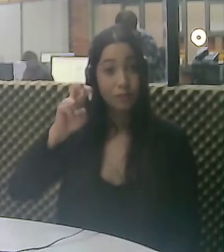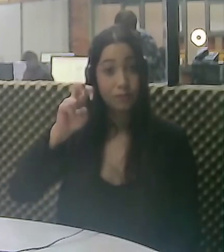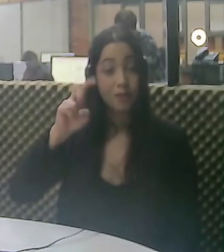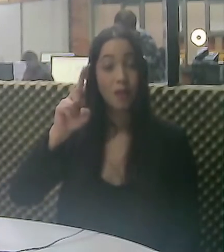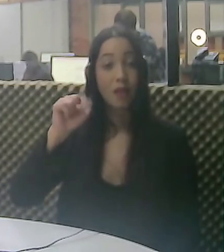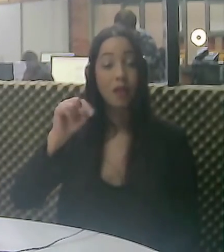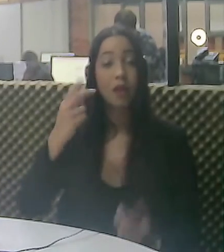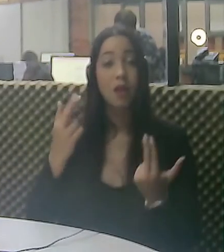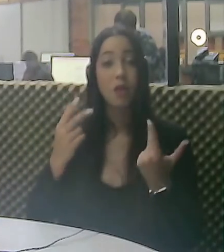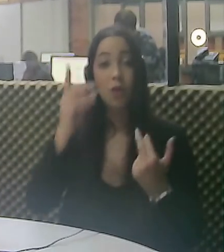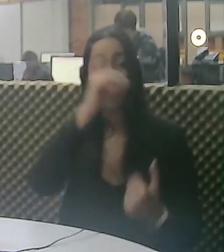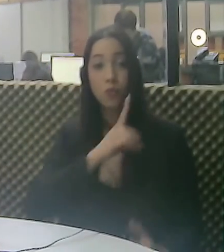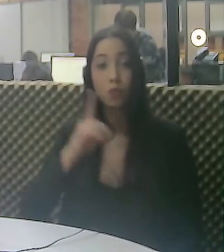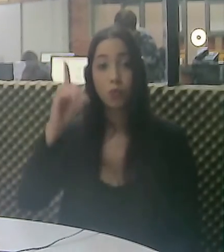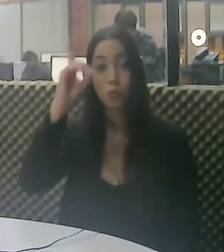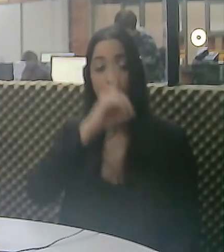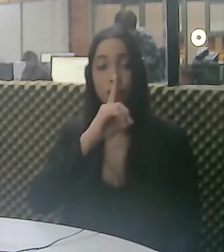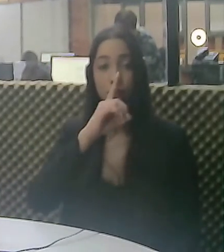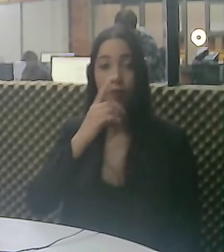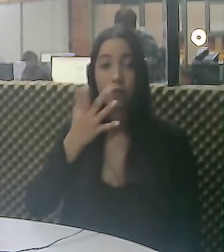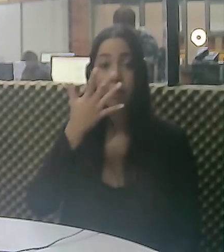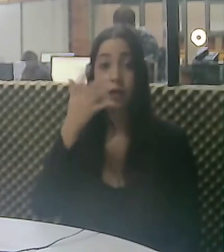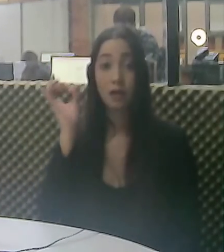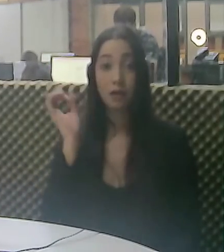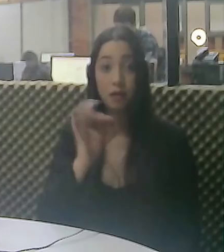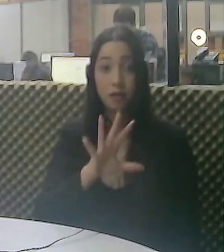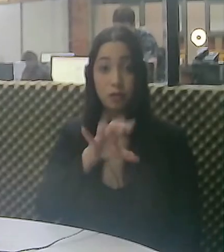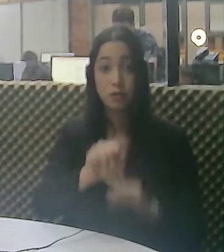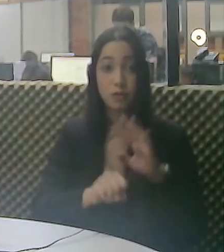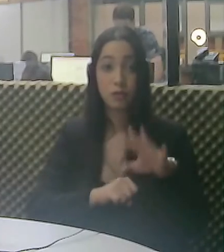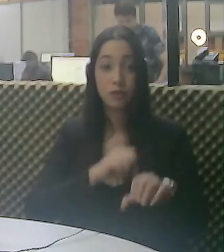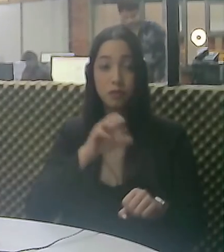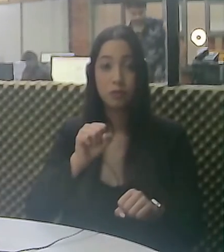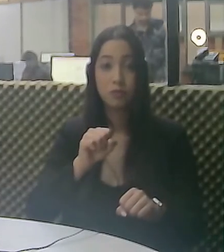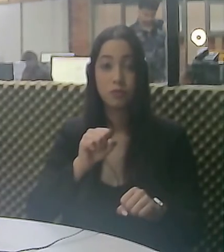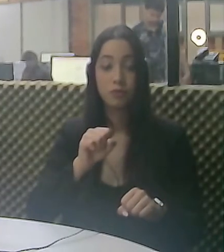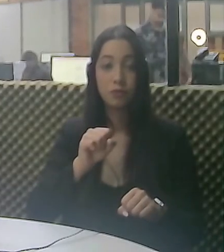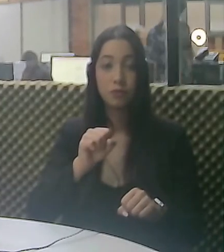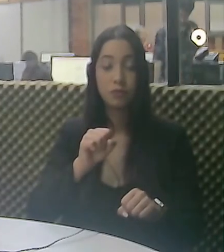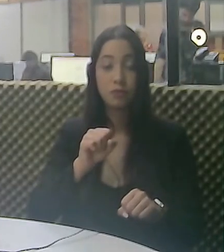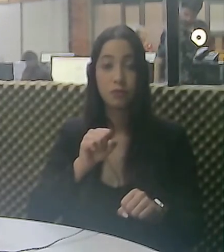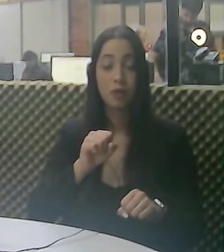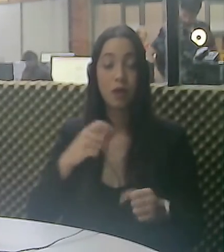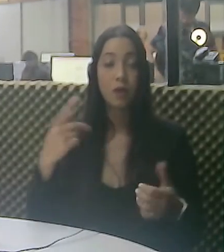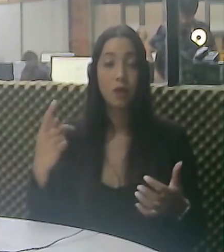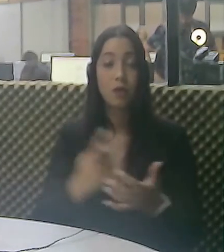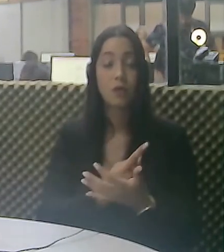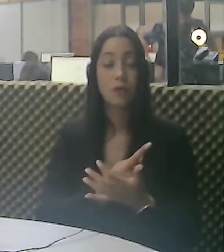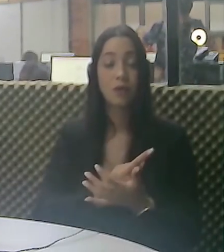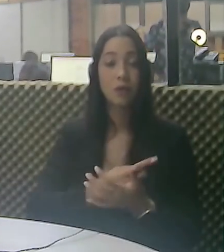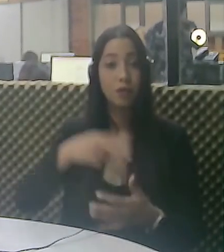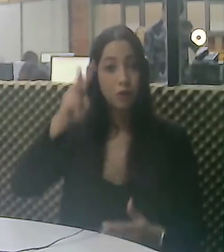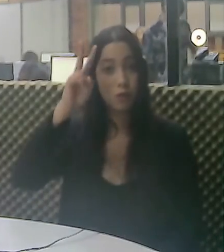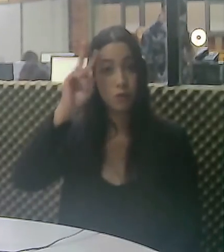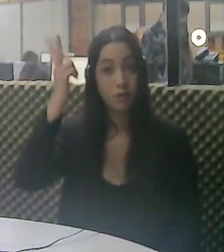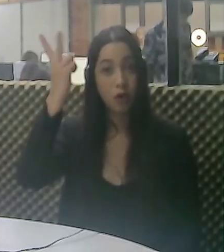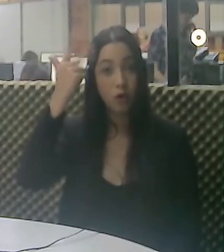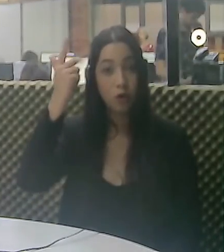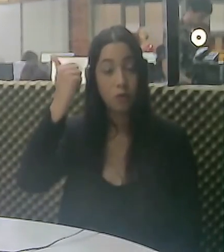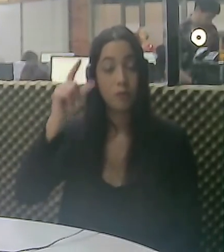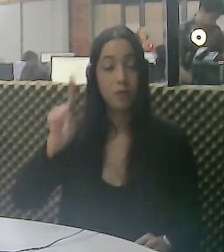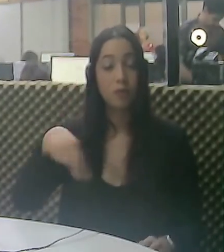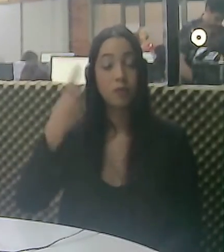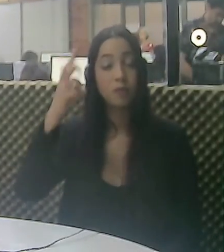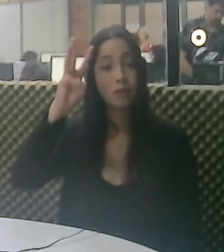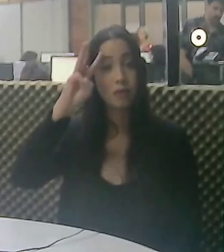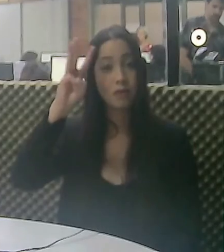com a escala de domingo a coleta seletiva na verdade a coleta de lixo acontecerá na segunda-feira normalmente e